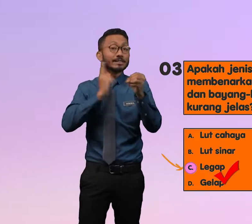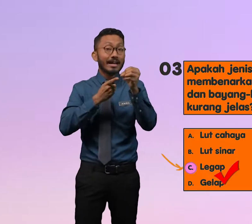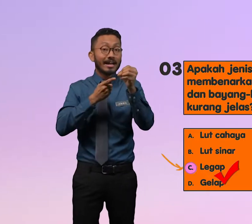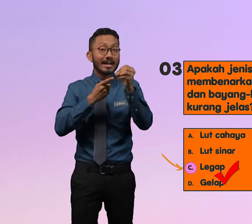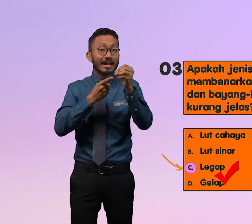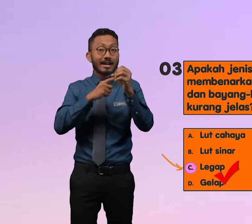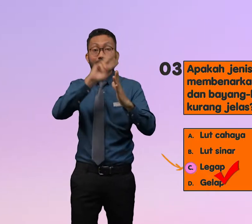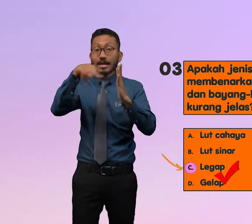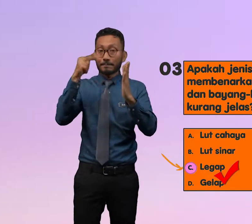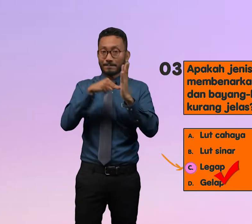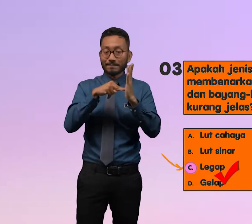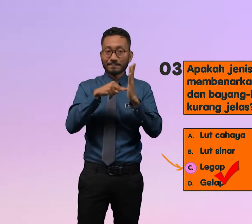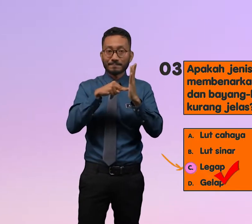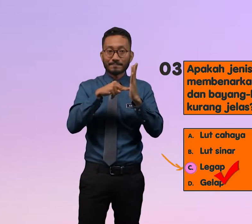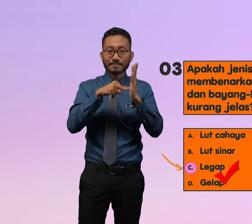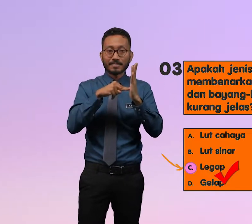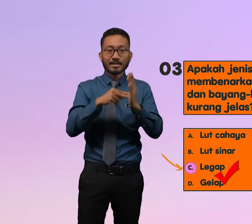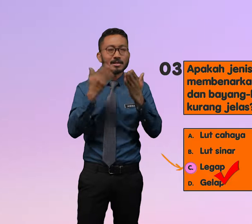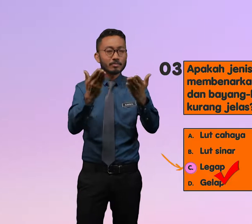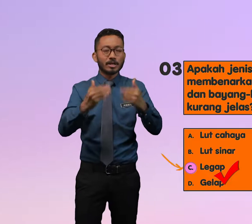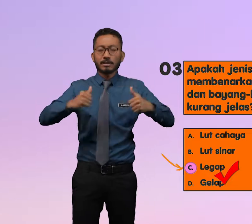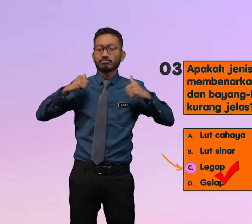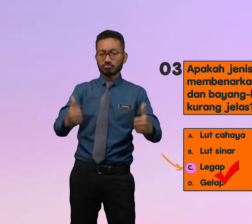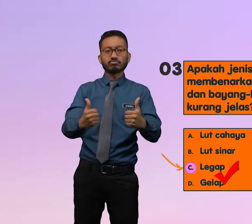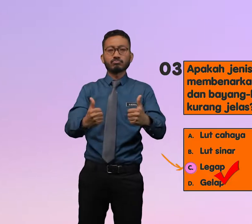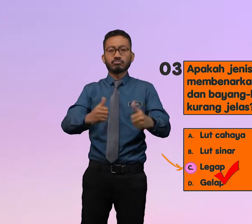Objek rekam. Kamu hebat.